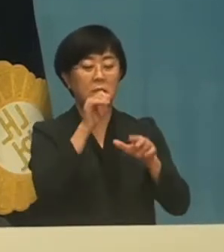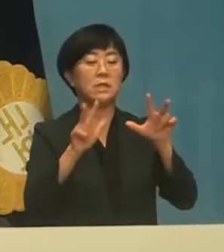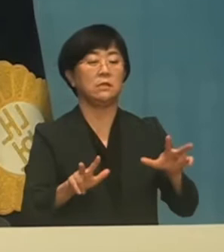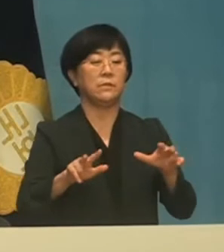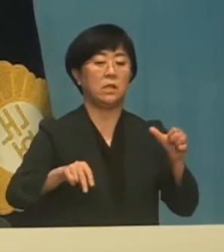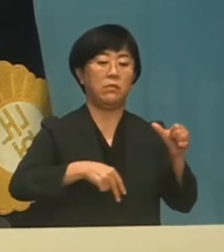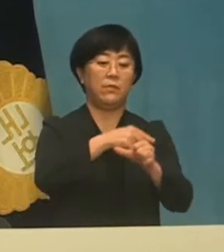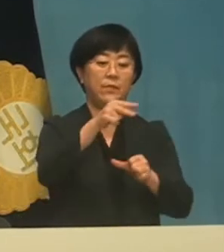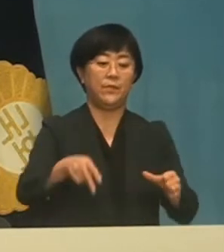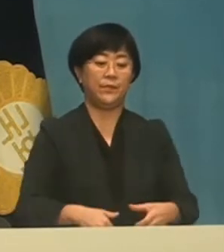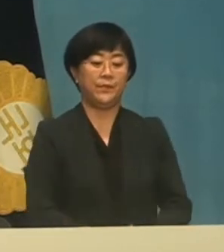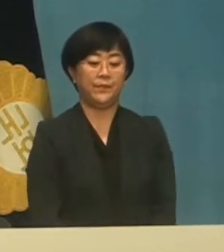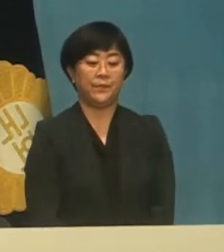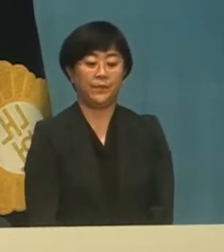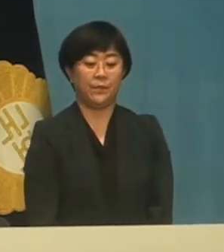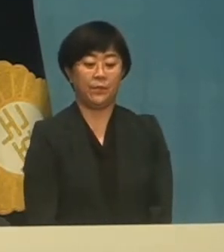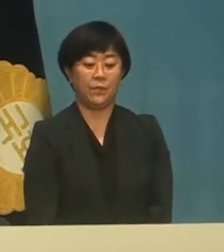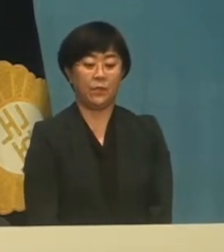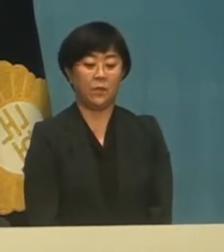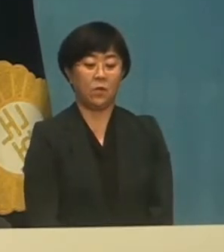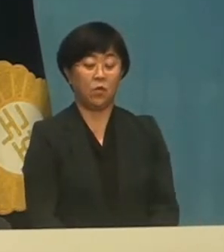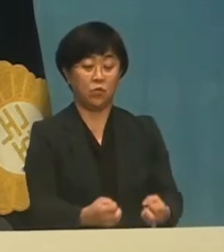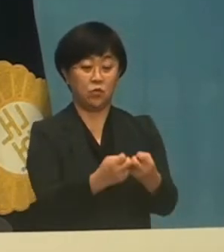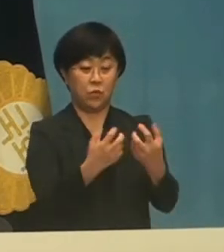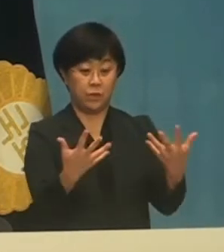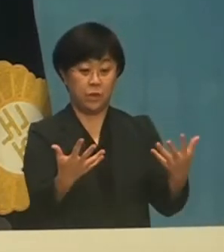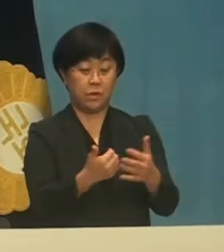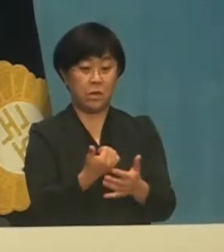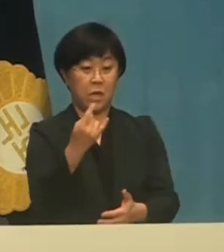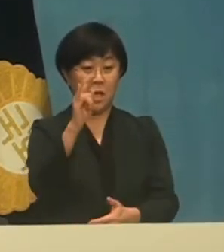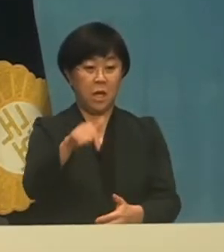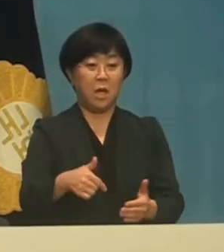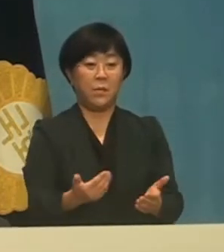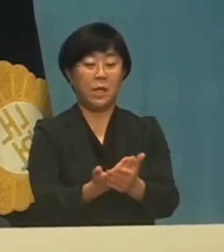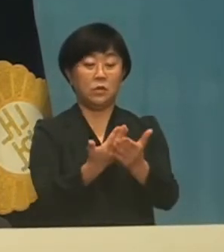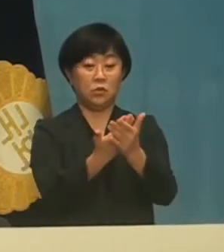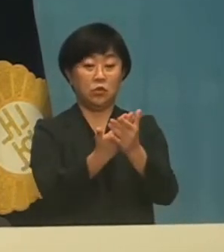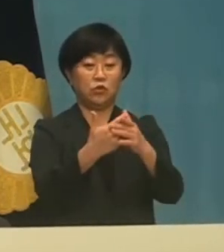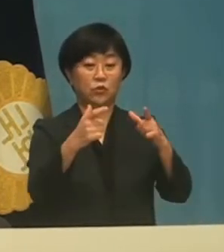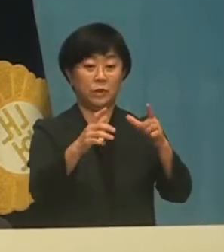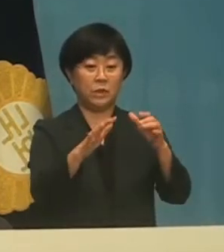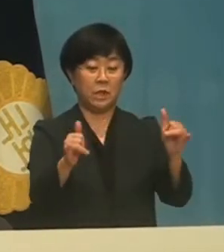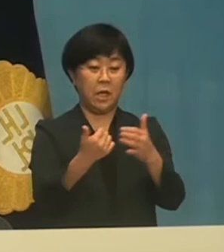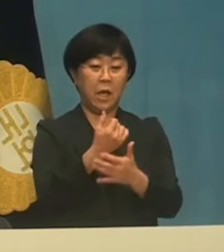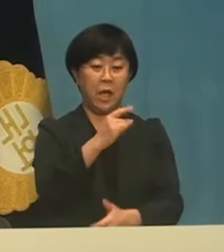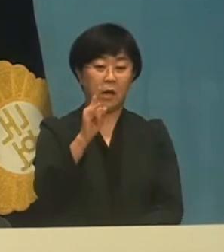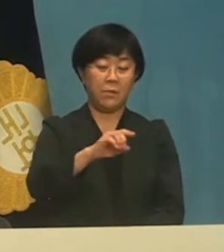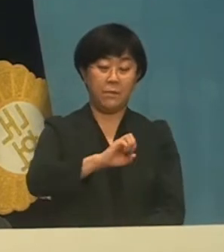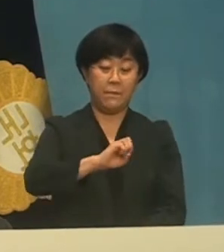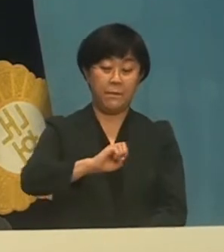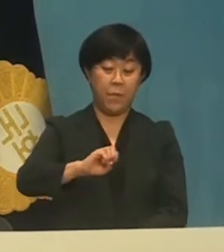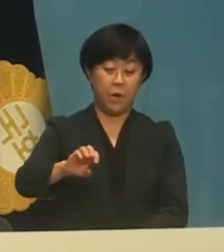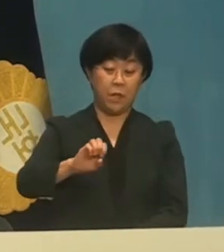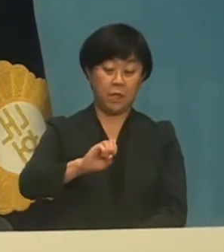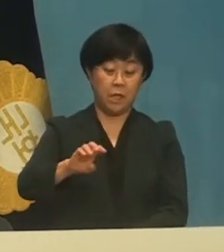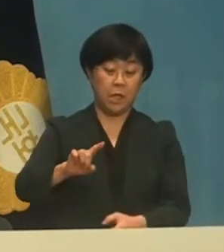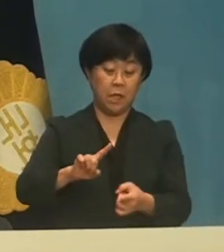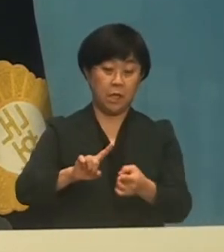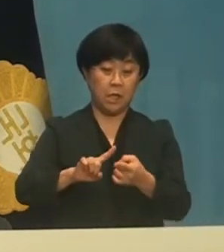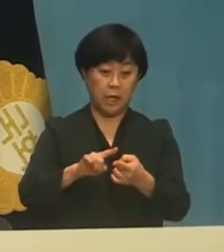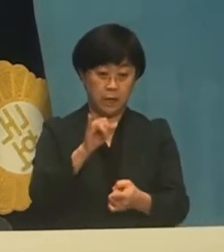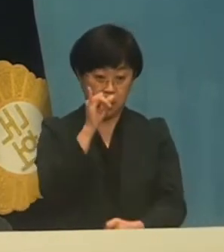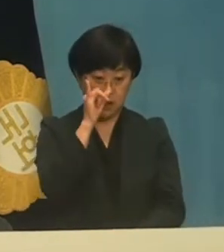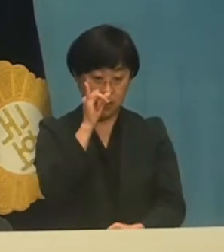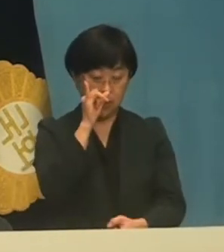현실입니다. 그러면서 어쩔 수 없으니까 핵발전소 지역 주민들이 핵폐기물을 꺼놔야 된다는